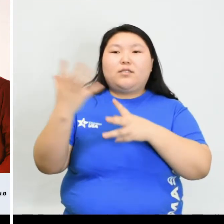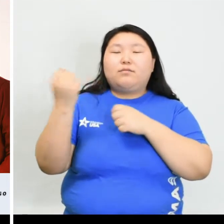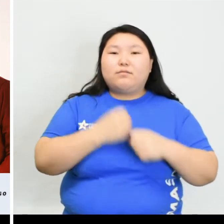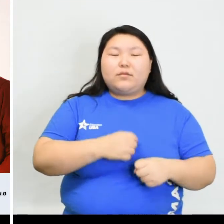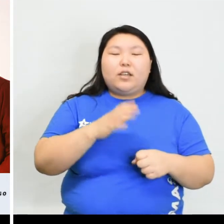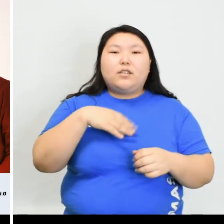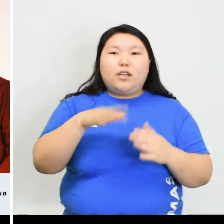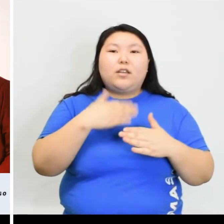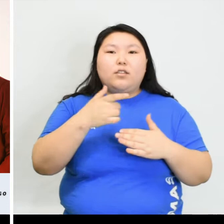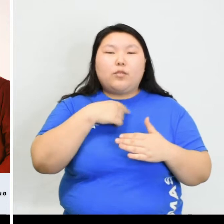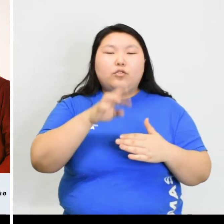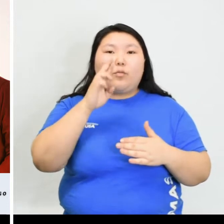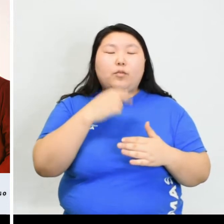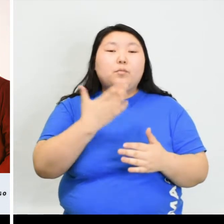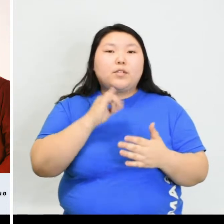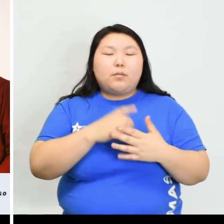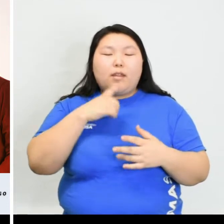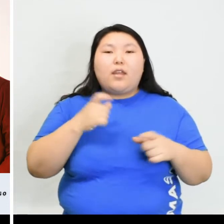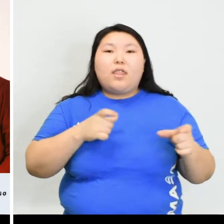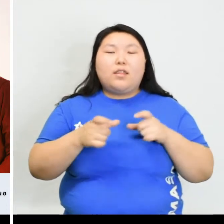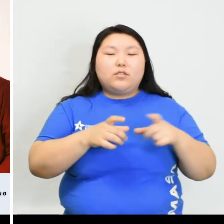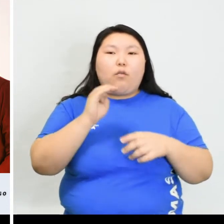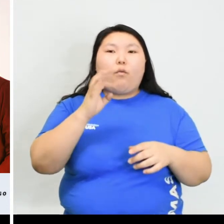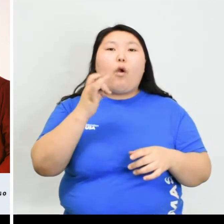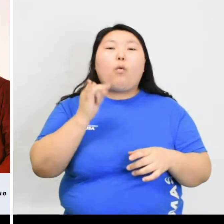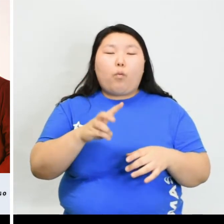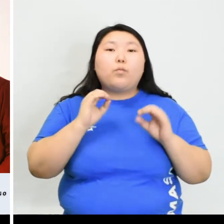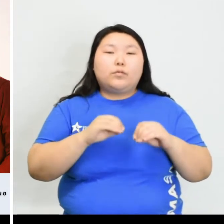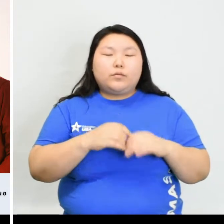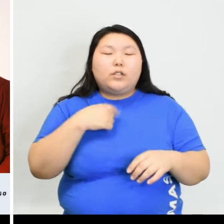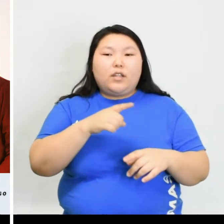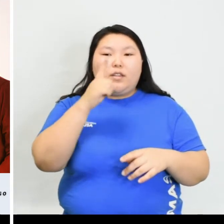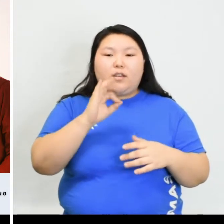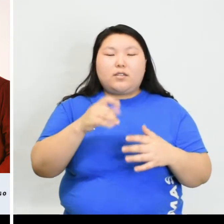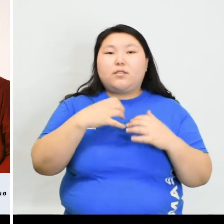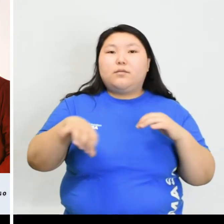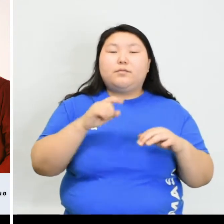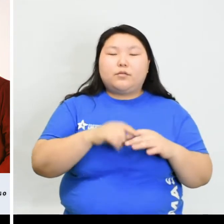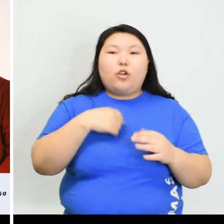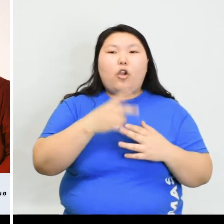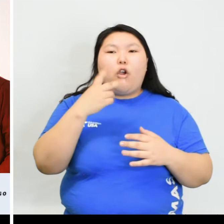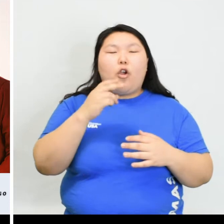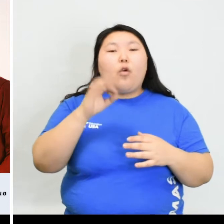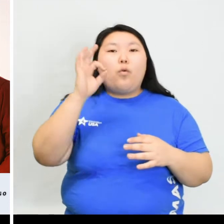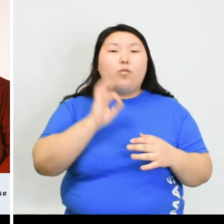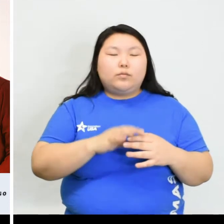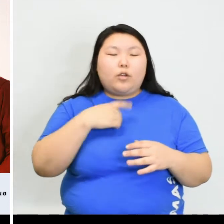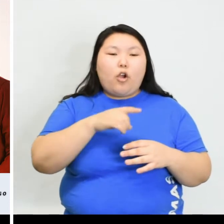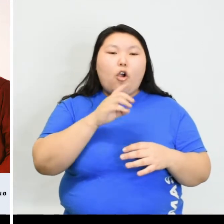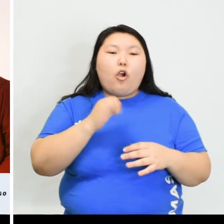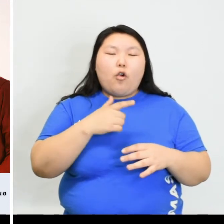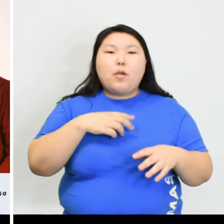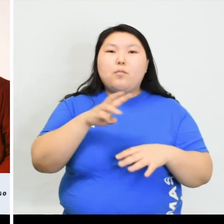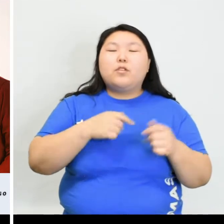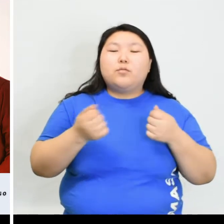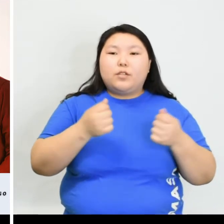тэр шугамаар фонд ажилласан чинь нэг эдийн засгийн форум болдог байхгүй юу? Тэрнийх нь нэг хэсэг нь 20% нь тэгэл яг л хогны менежментэд